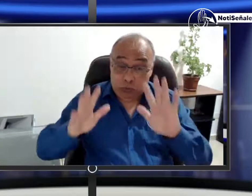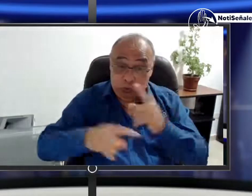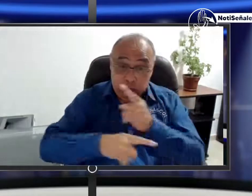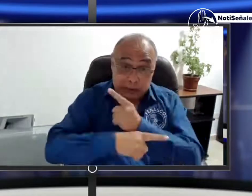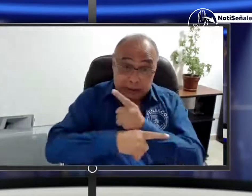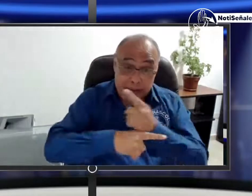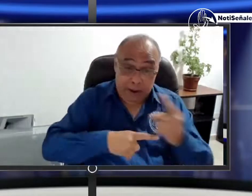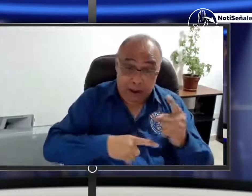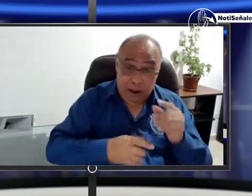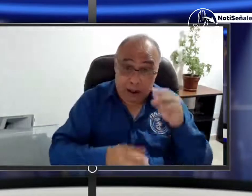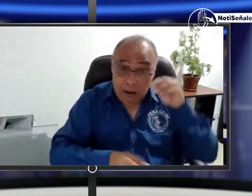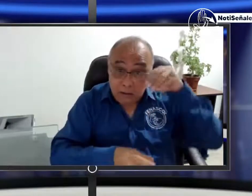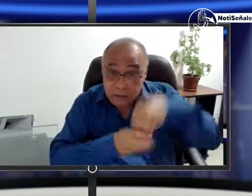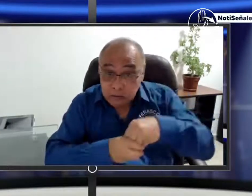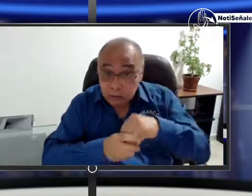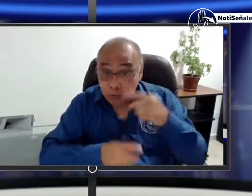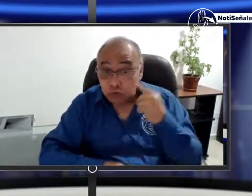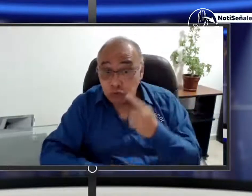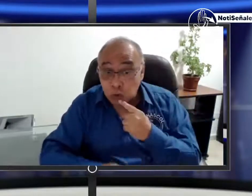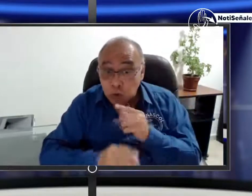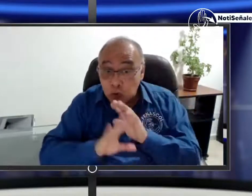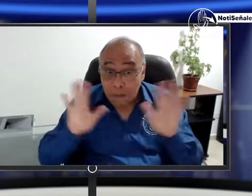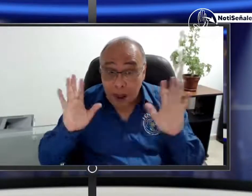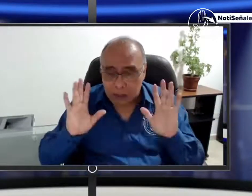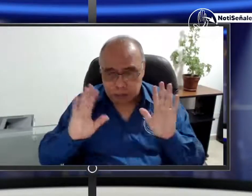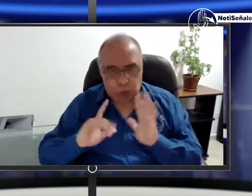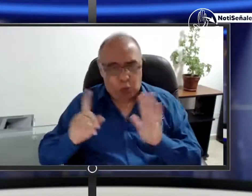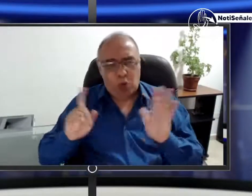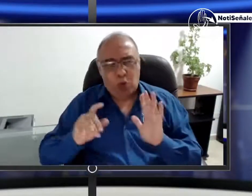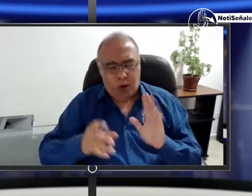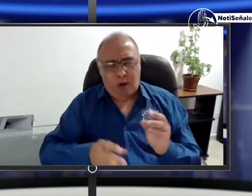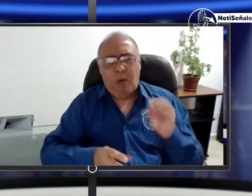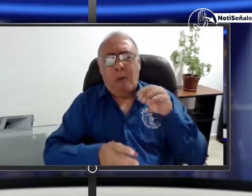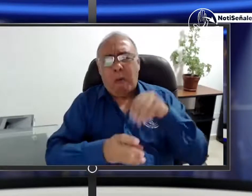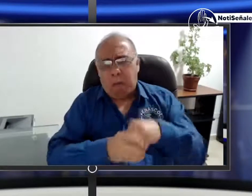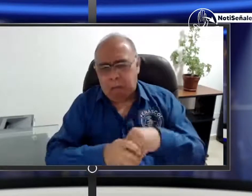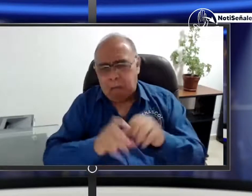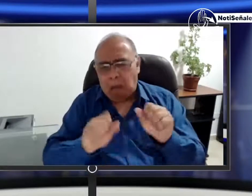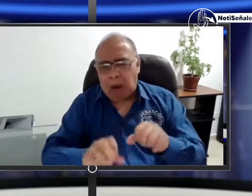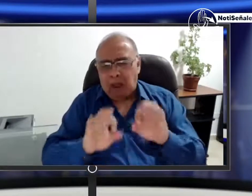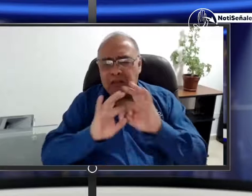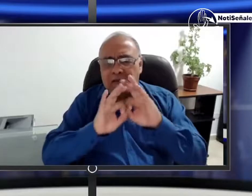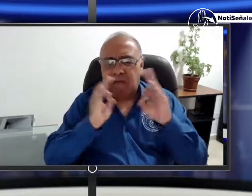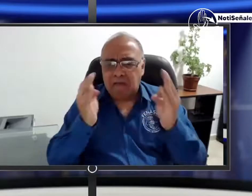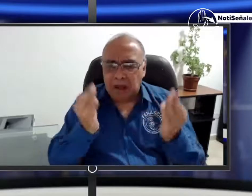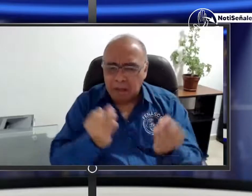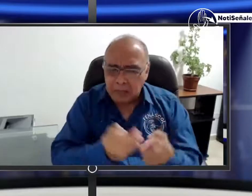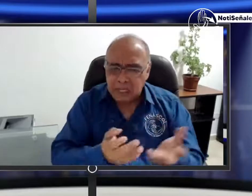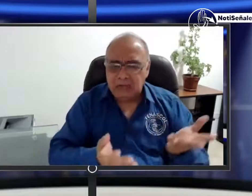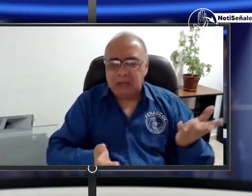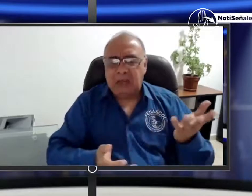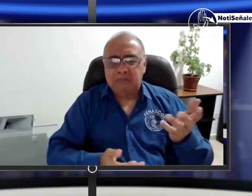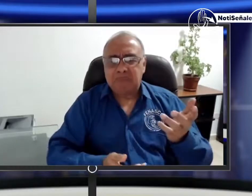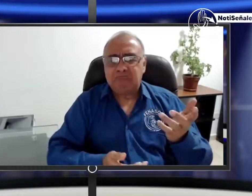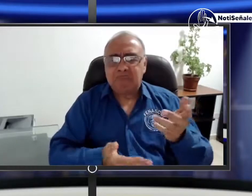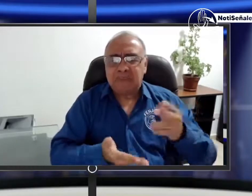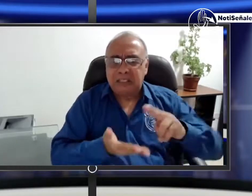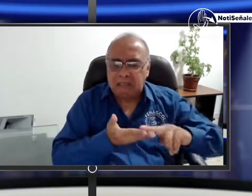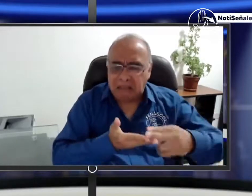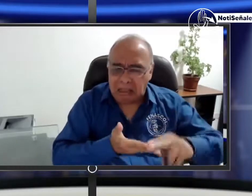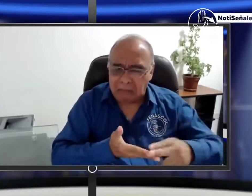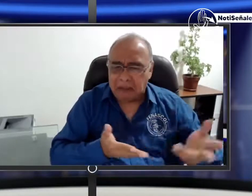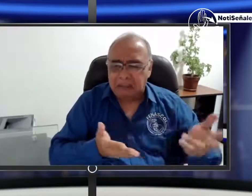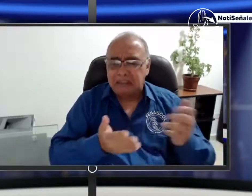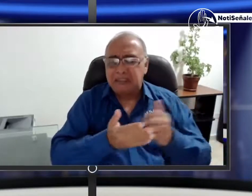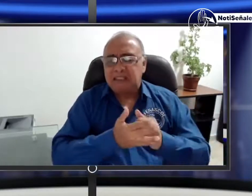esta celebración en esta semana no solamente alberga a la comunidad sorda sus